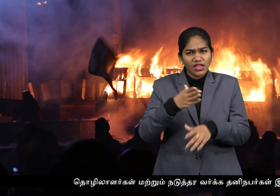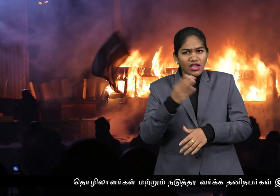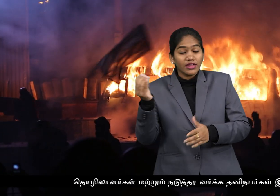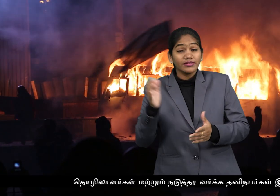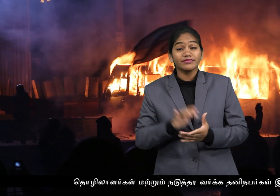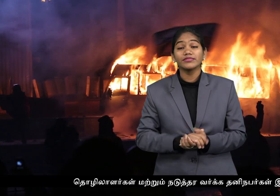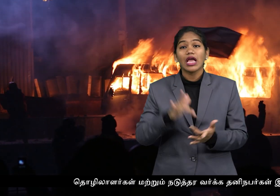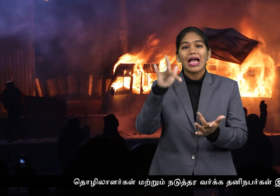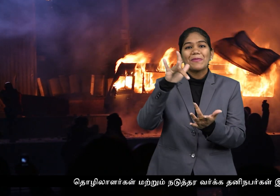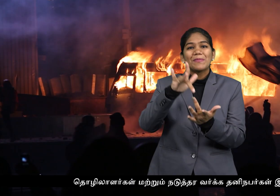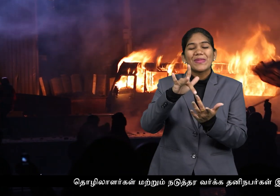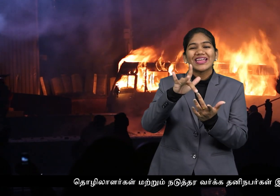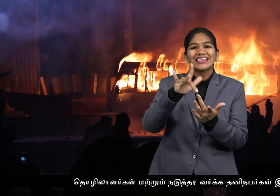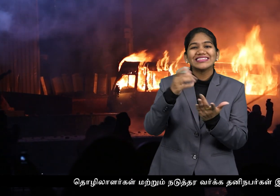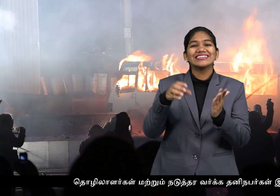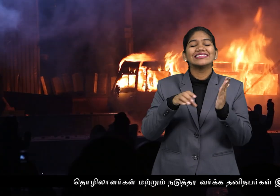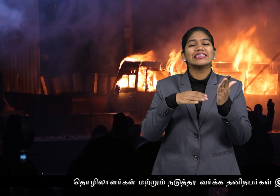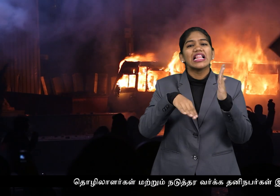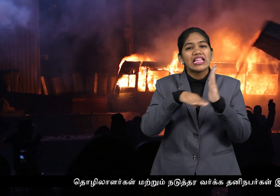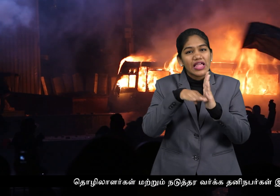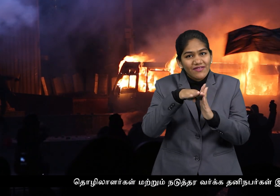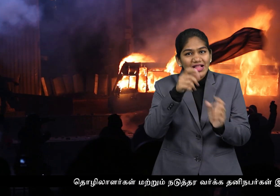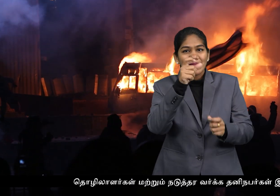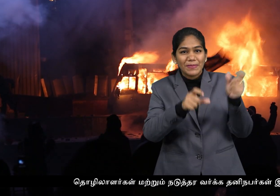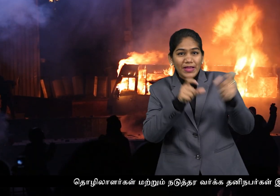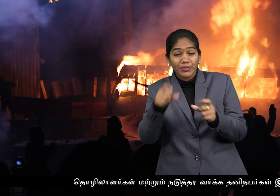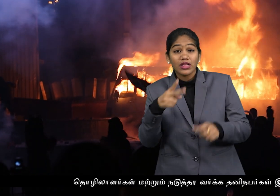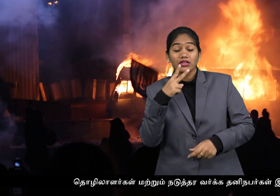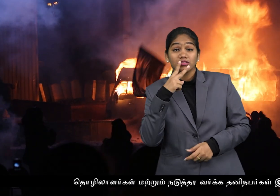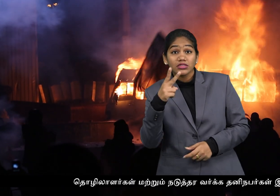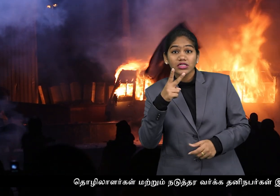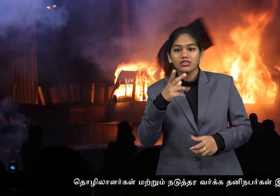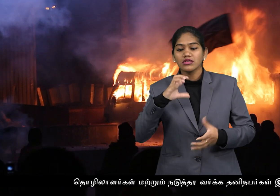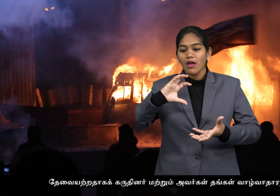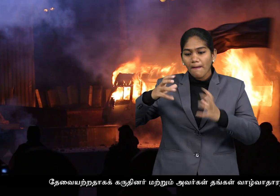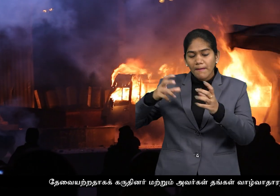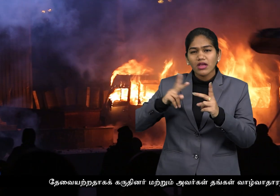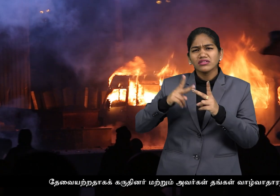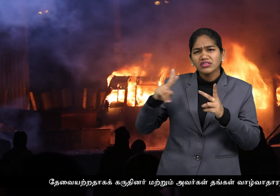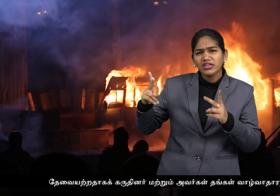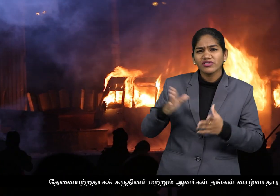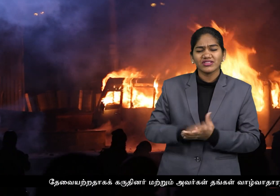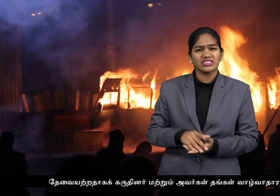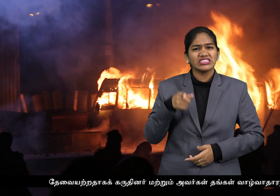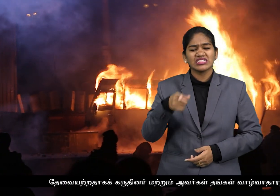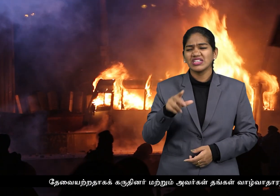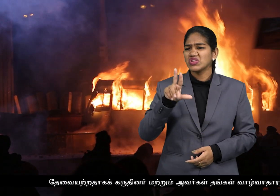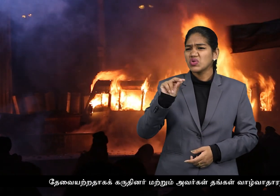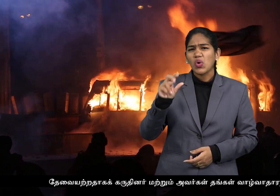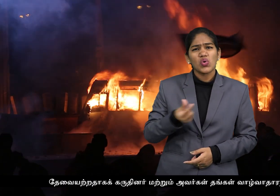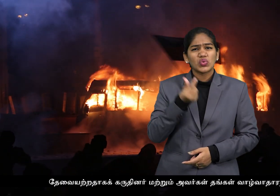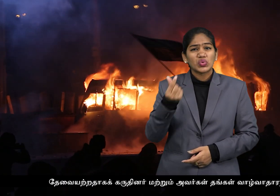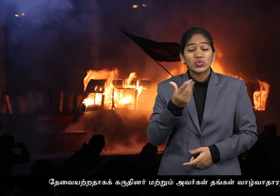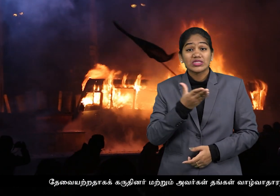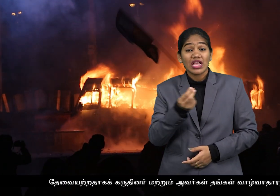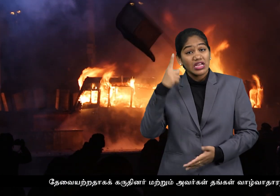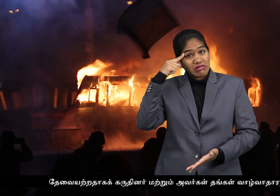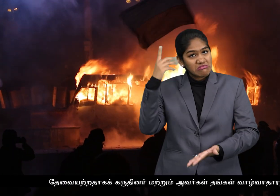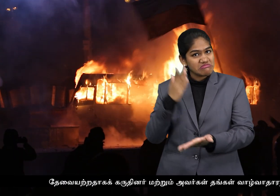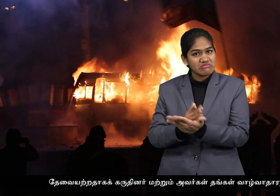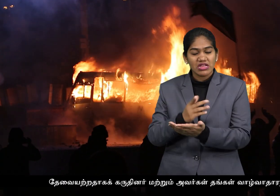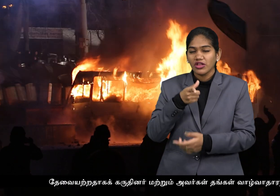தொழிலாளர்கள் மற்றும் நடுத்தர வர்க்க தனிநபர்கள் இயந்திரங்களை தேவையற்றதாக கருதினர் மற்றும் அவர்கள்